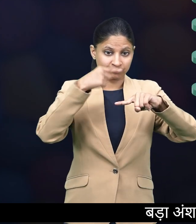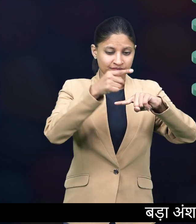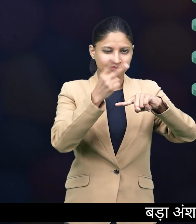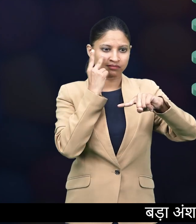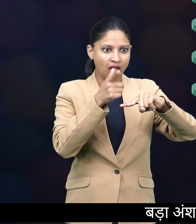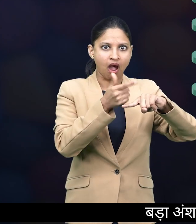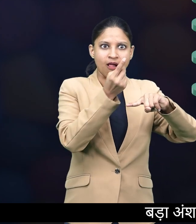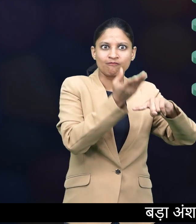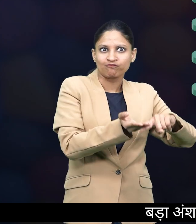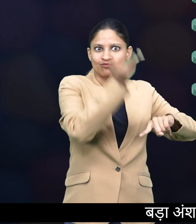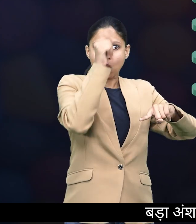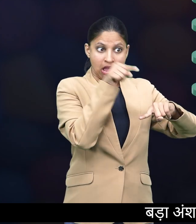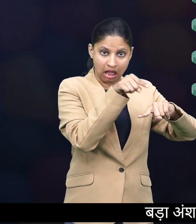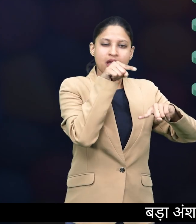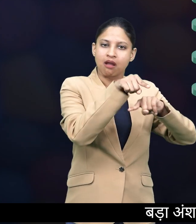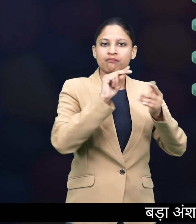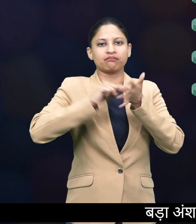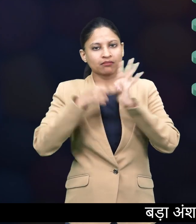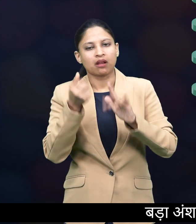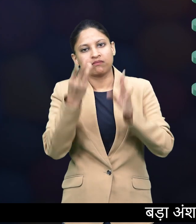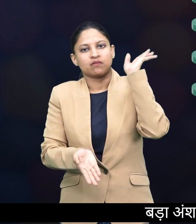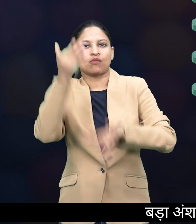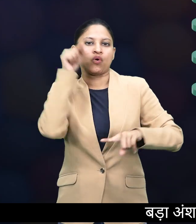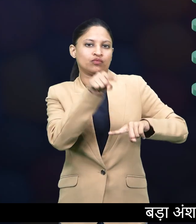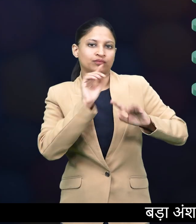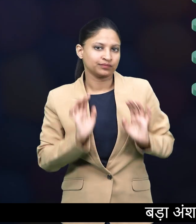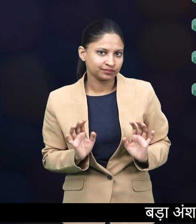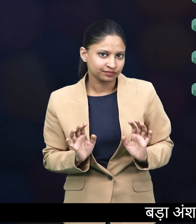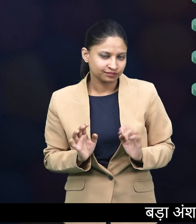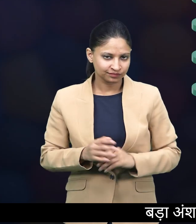बड़ा अंशजनक अंश गणक बड़े अंश को दिखाते हैं।